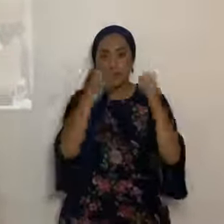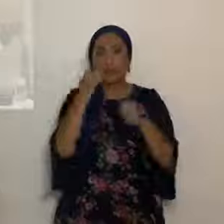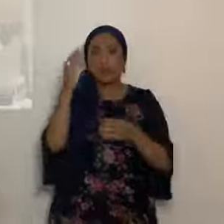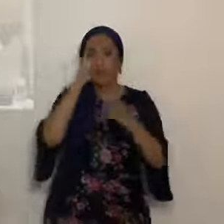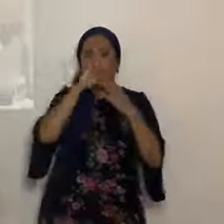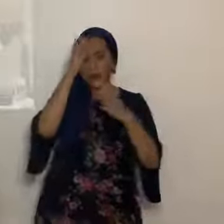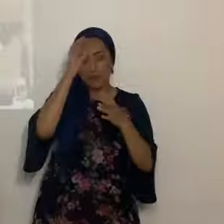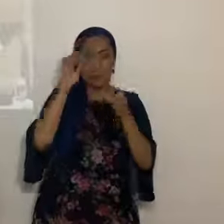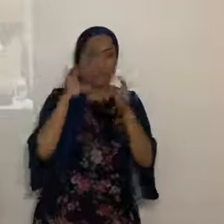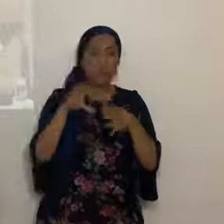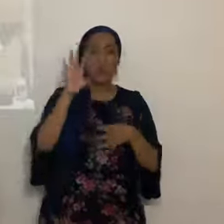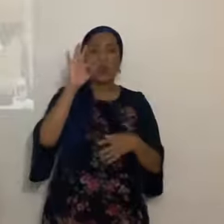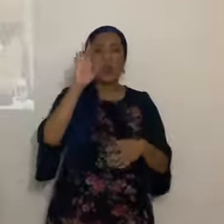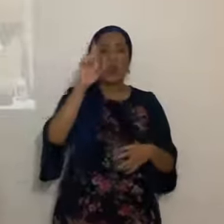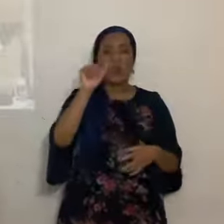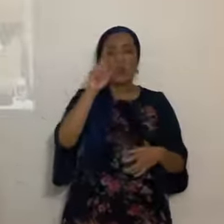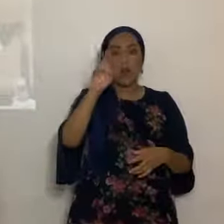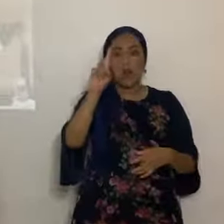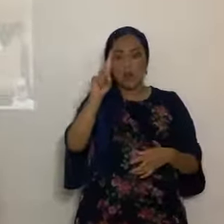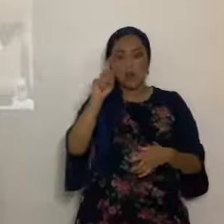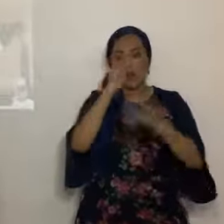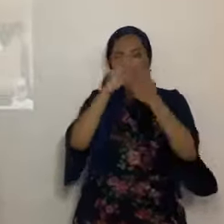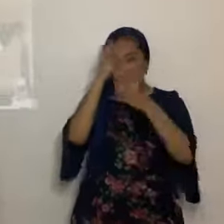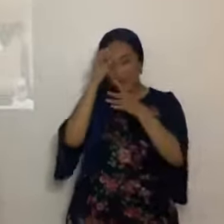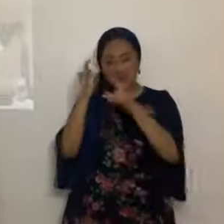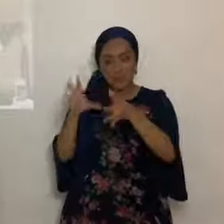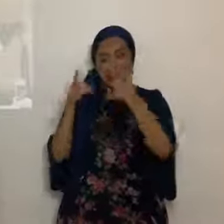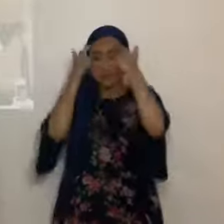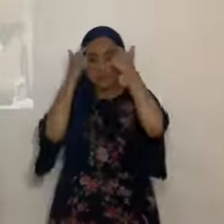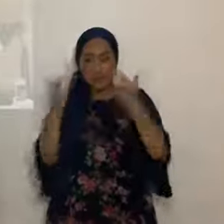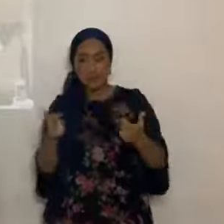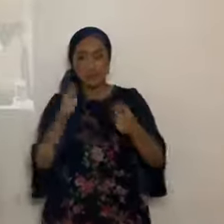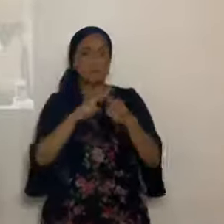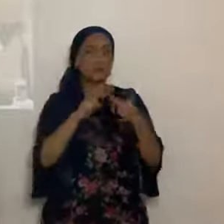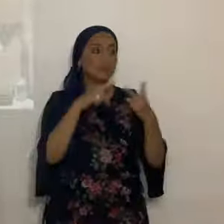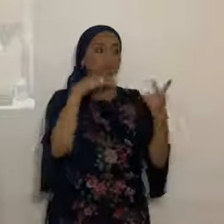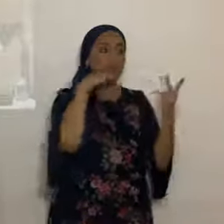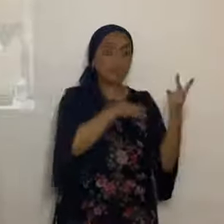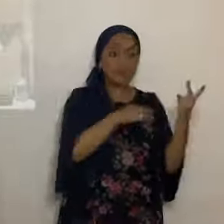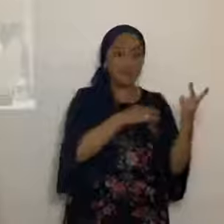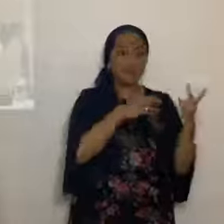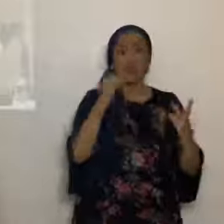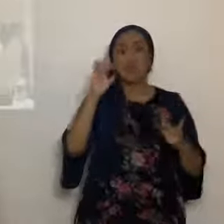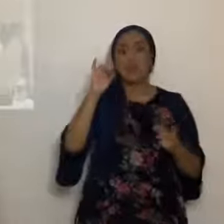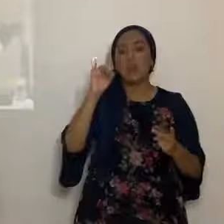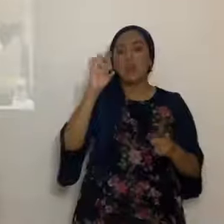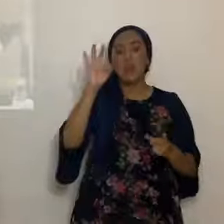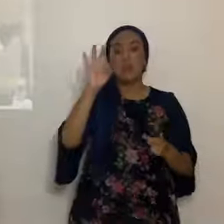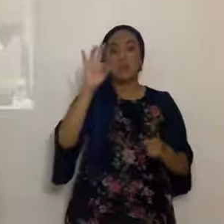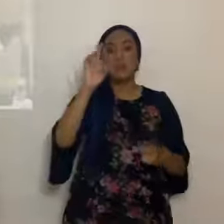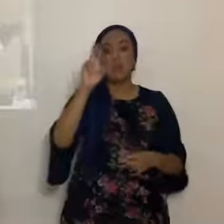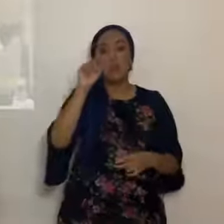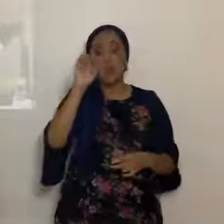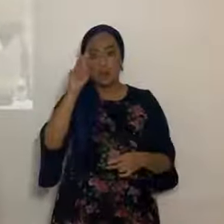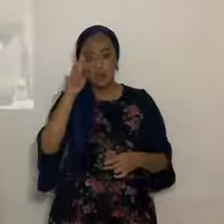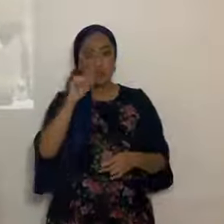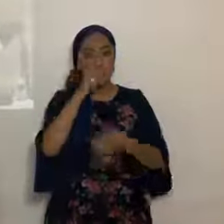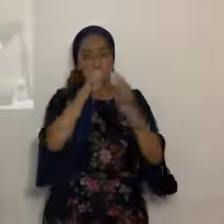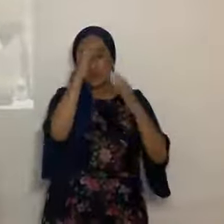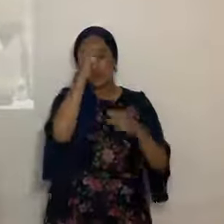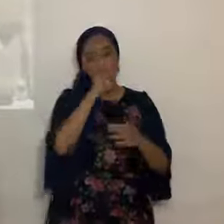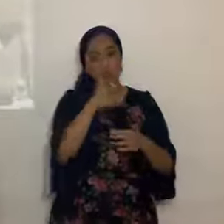detesta el fraude. Repito, detesta el orgullo, la hipocresía y el fraude. Entonces, nada de orgullo.